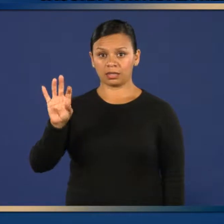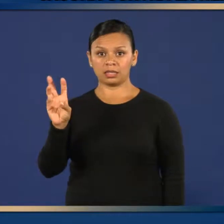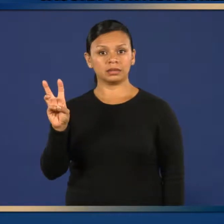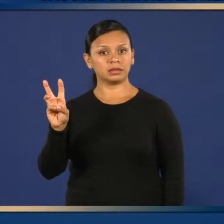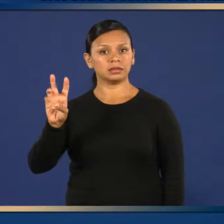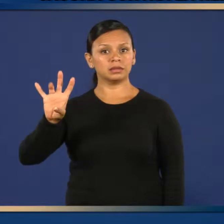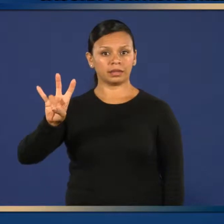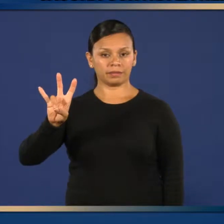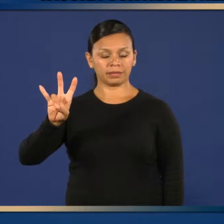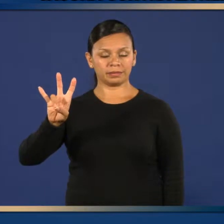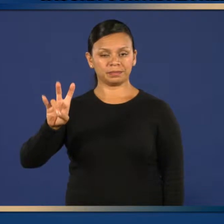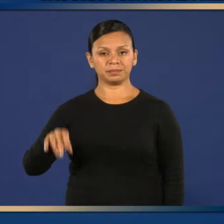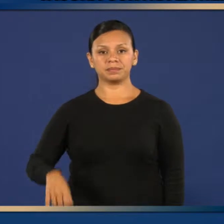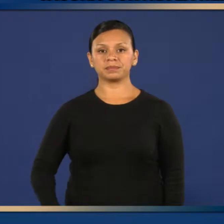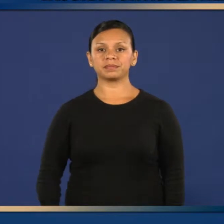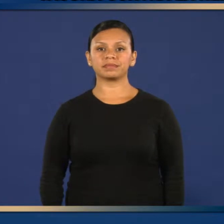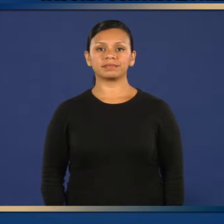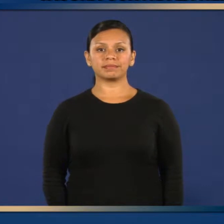66